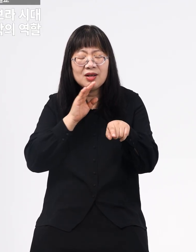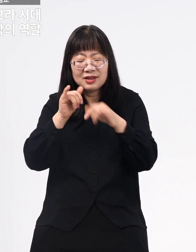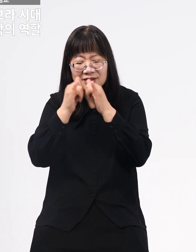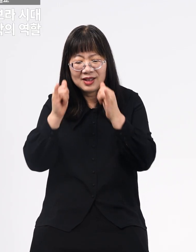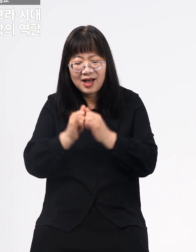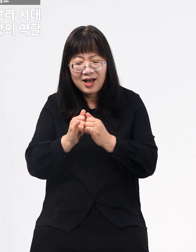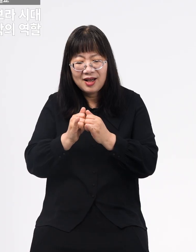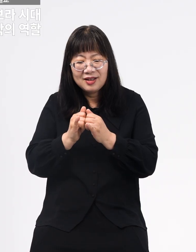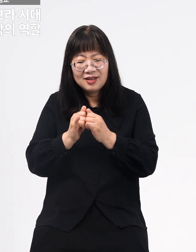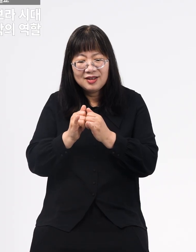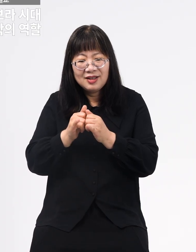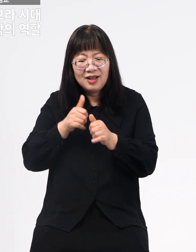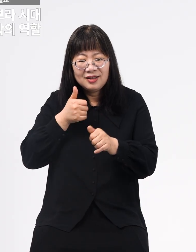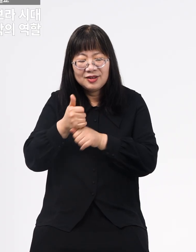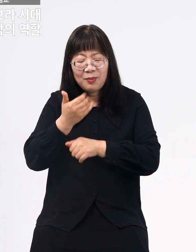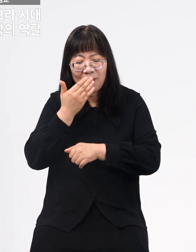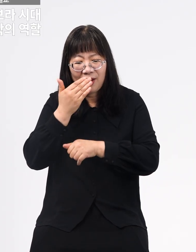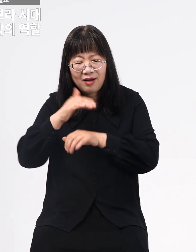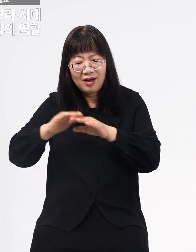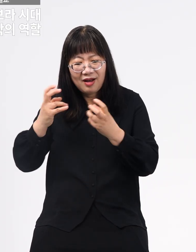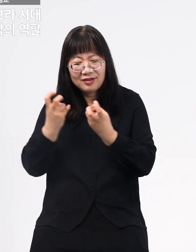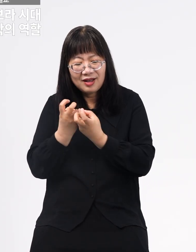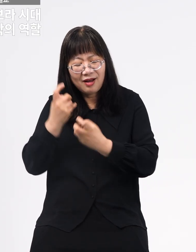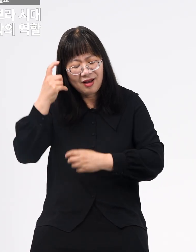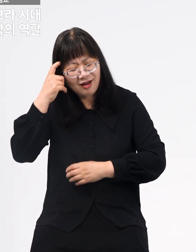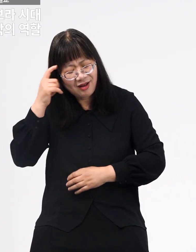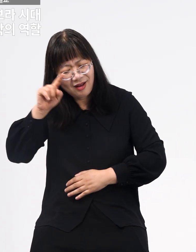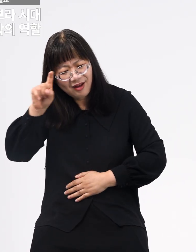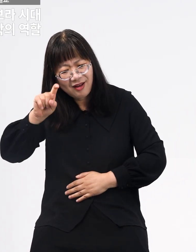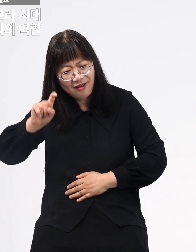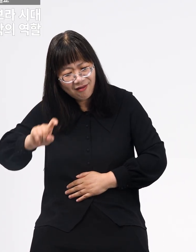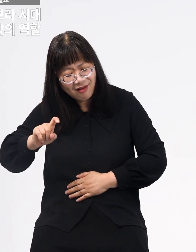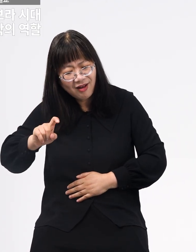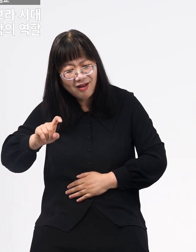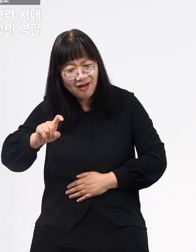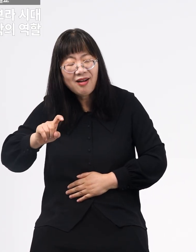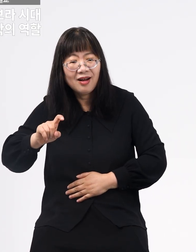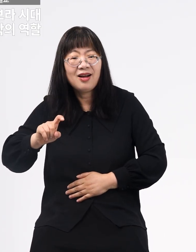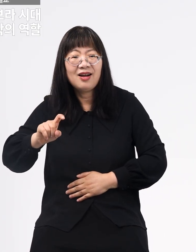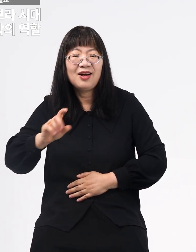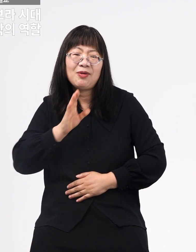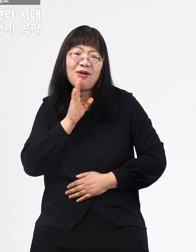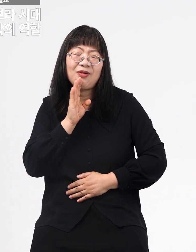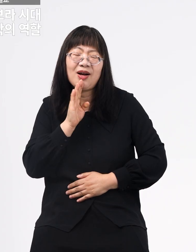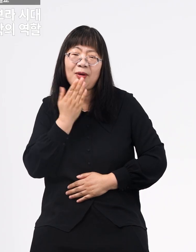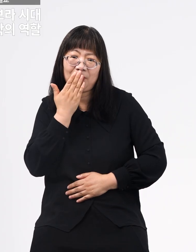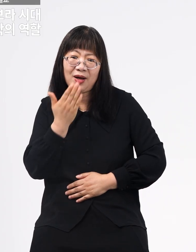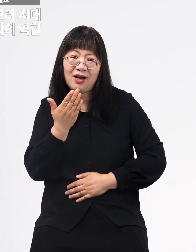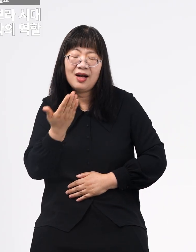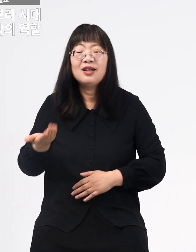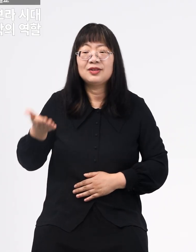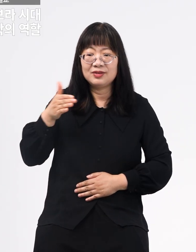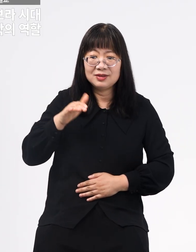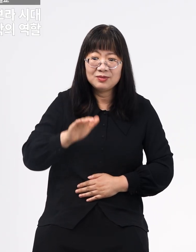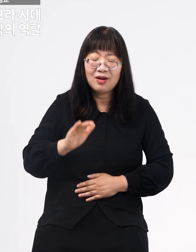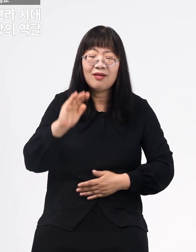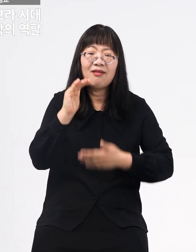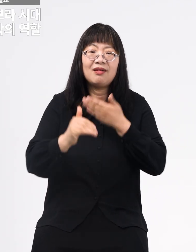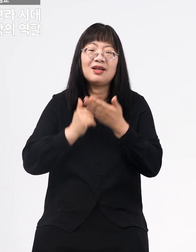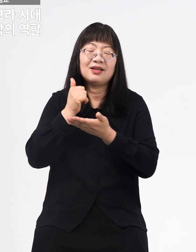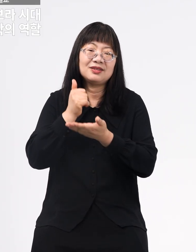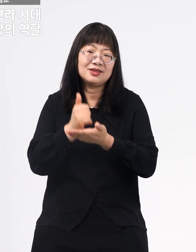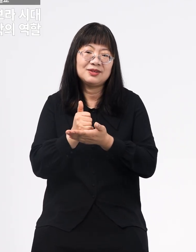말씀을 전하는 저도 그런 생각이 든다니까요. 이게 시대에 무슨 준비가 되겠나? 답이 되겠나? 그런데